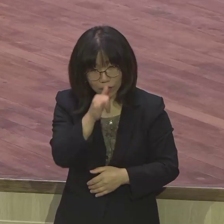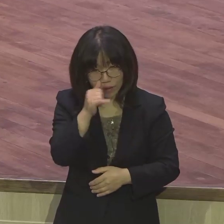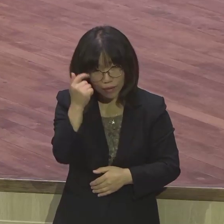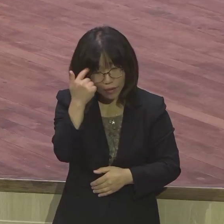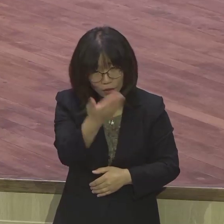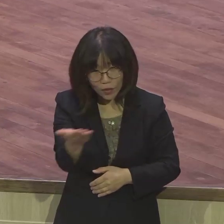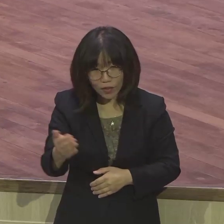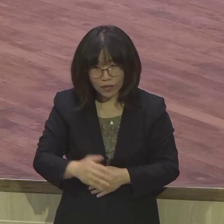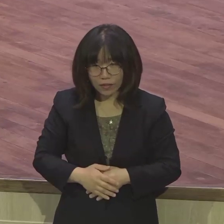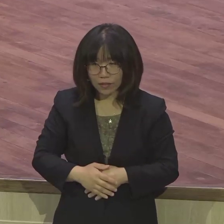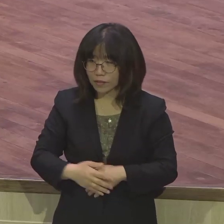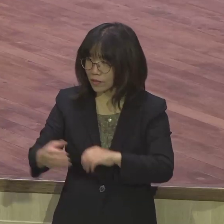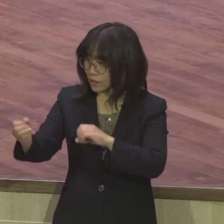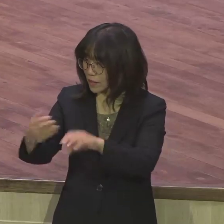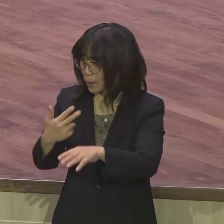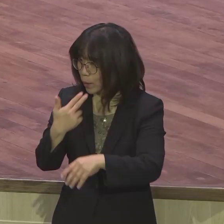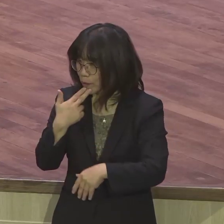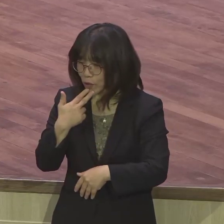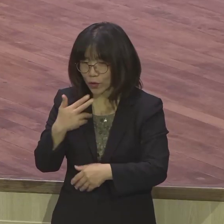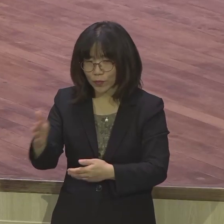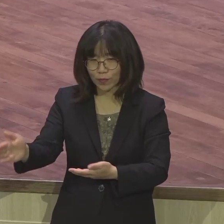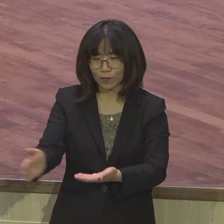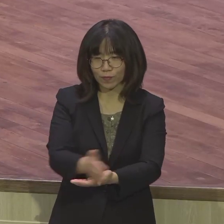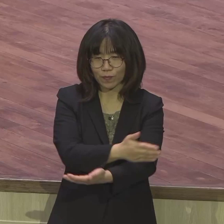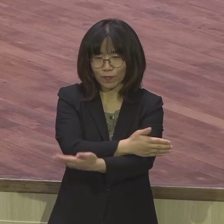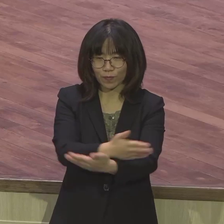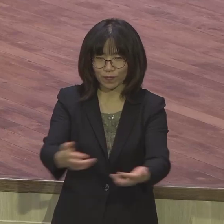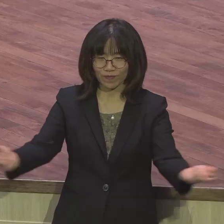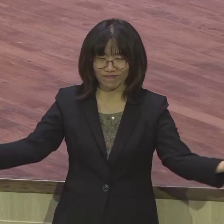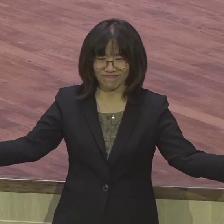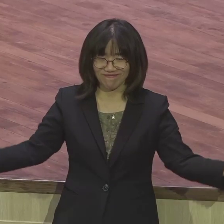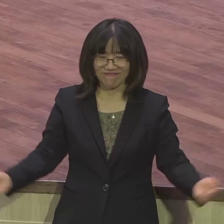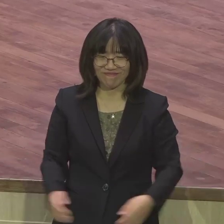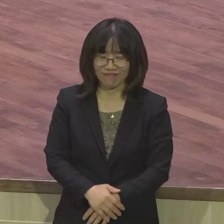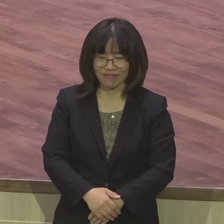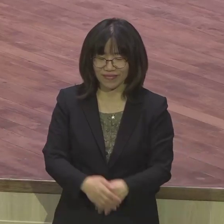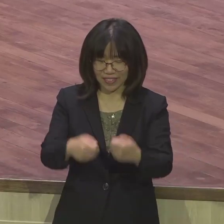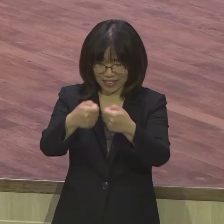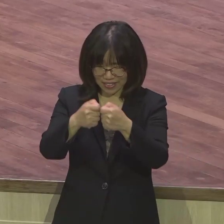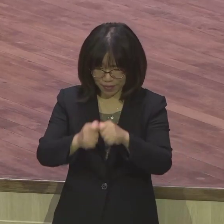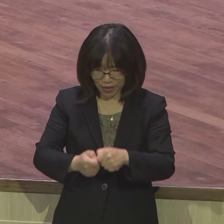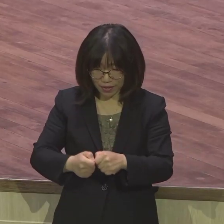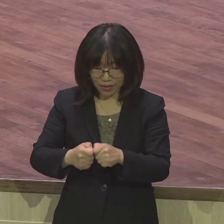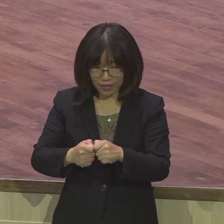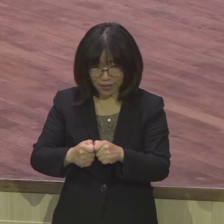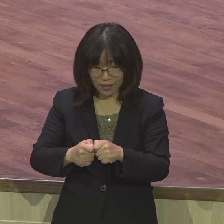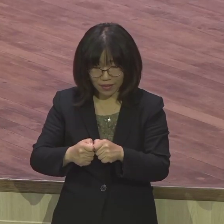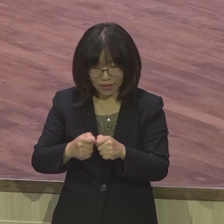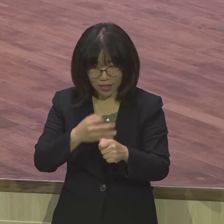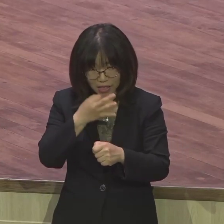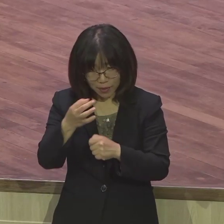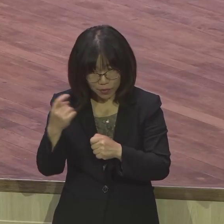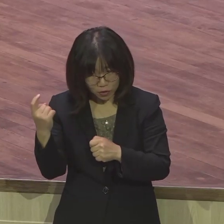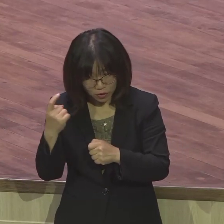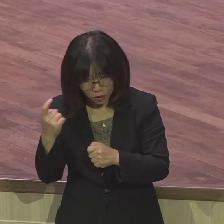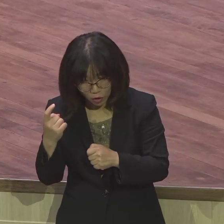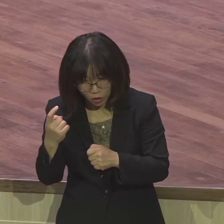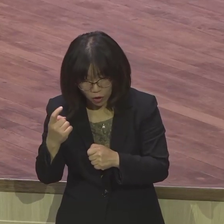오, 대답 안 하시네. 들었다 그러면 세미한 소리를 들었다 그러면 신비주의라 그럴 것